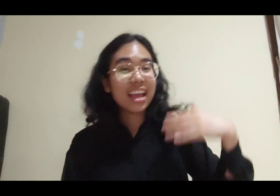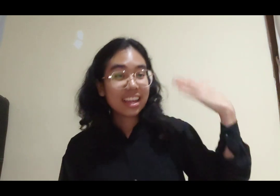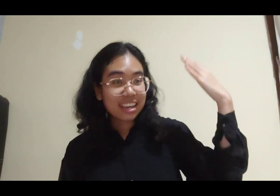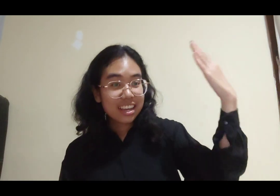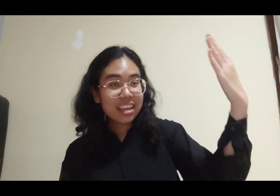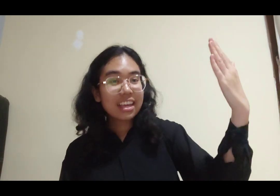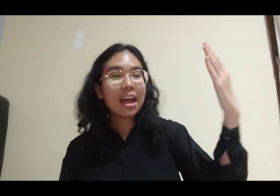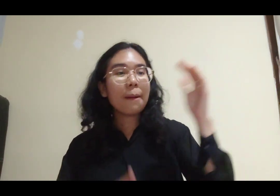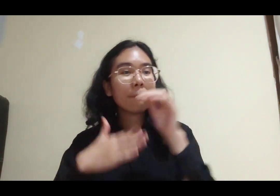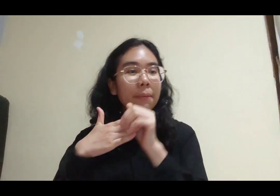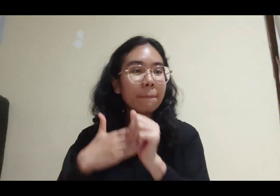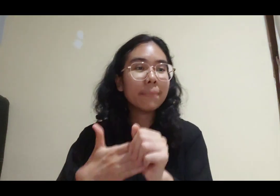Dia